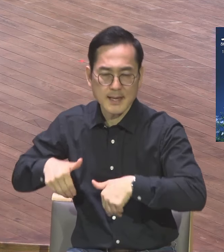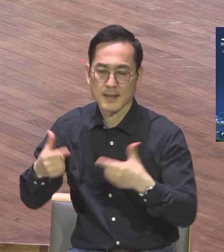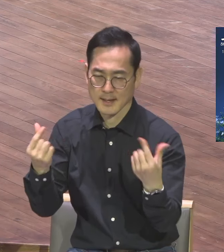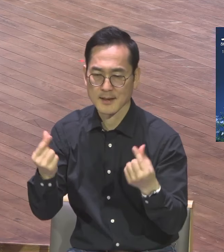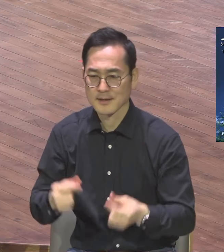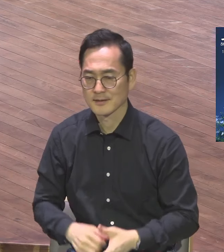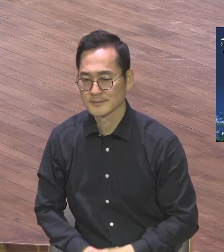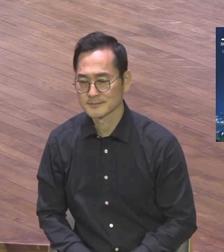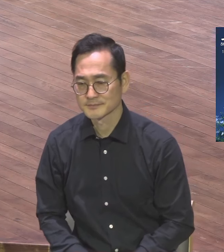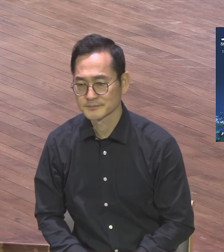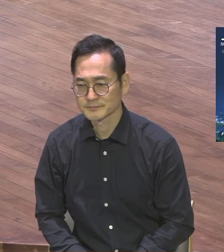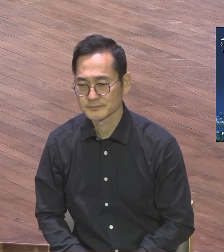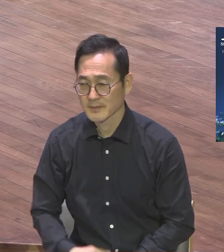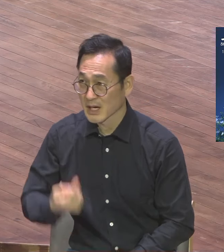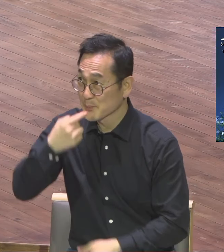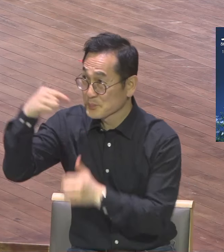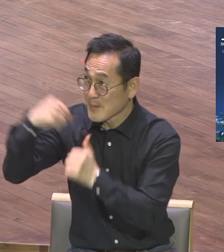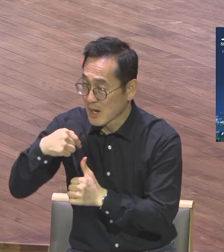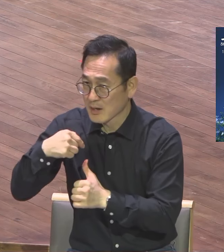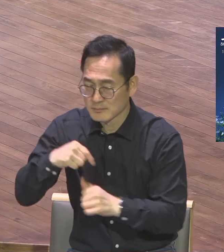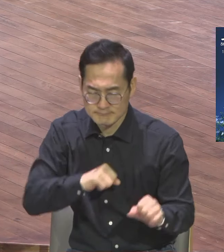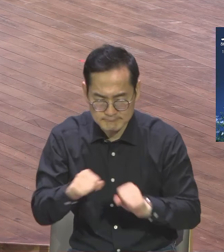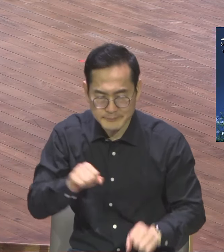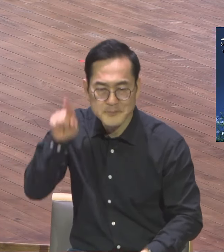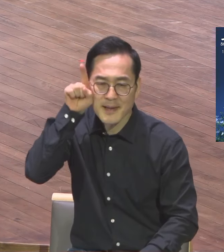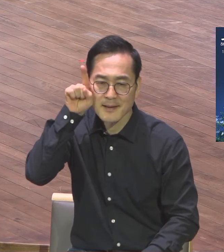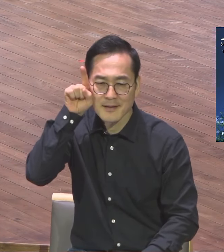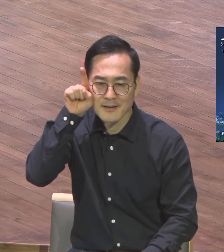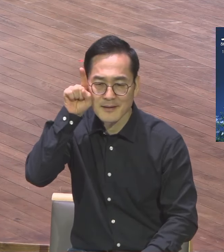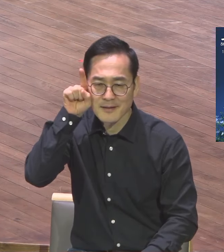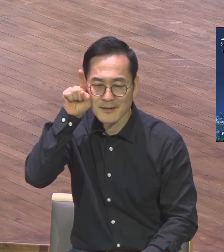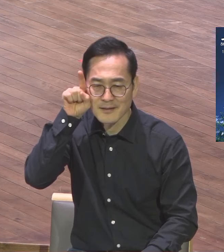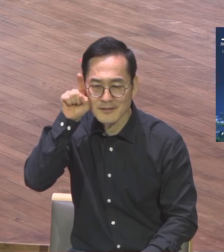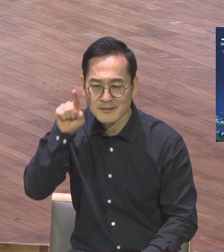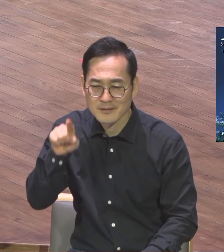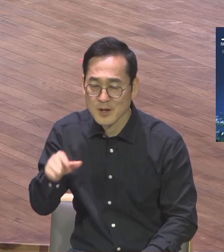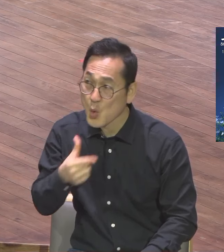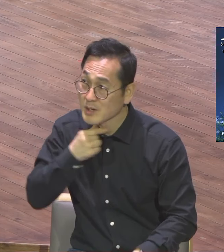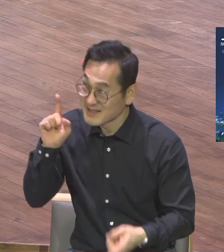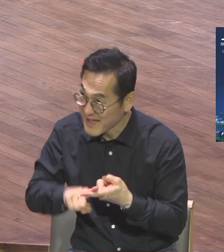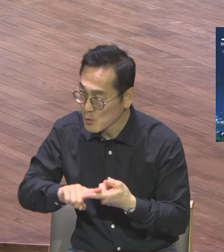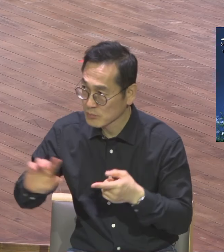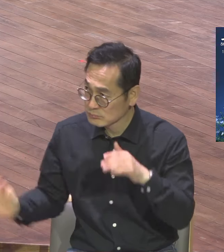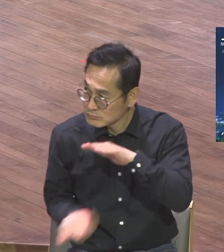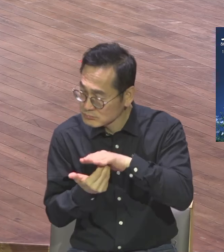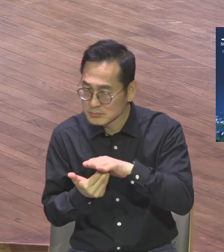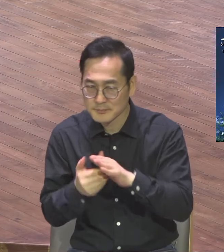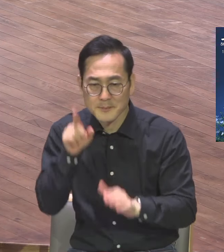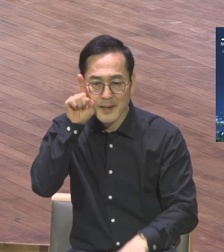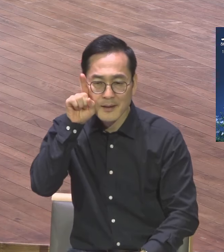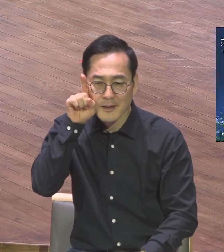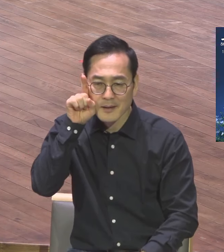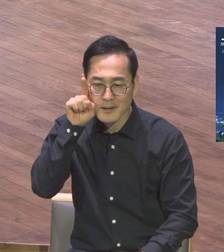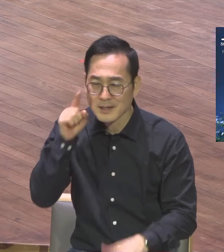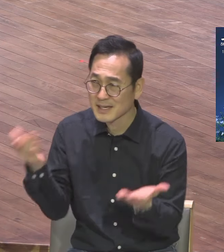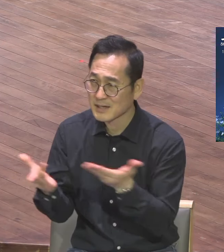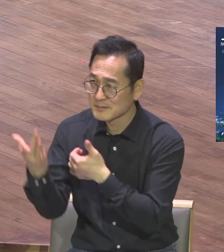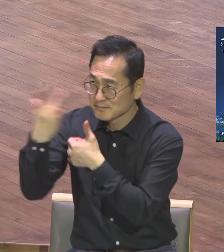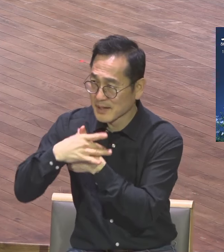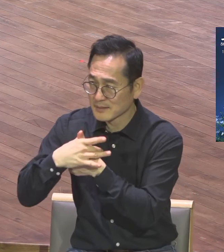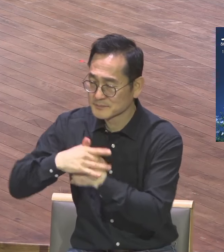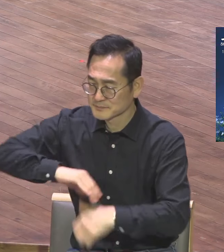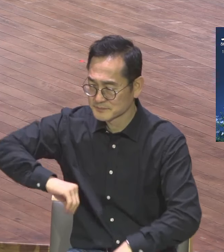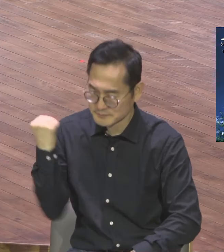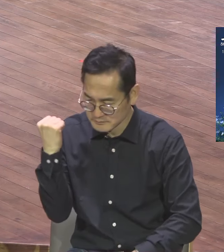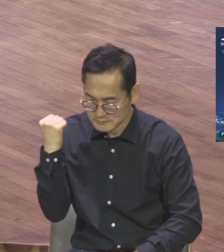명령을 틀림없이 수행하는 사람. 그 충성된 사자라. 명령 직분을 주었는데, 명령